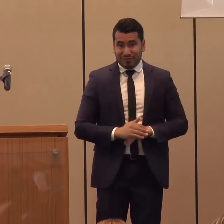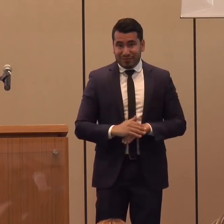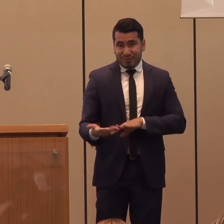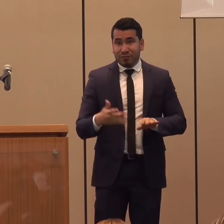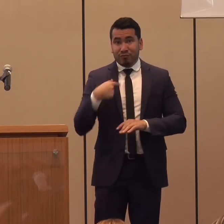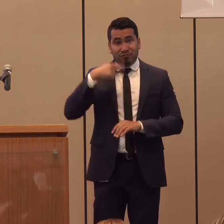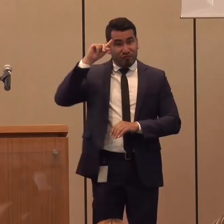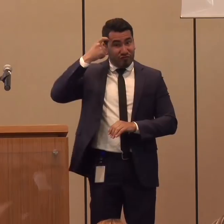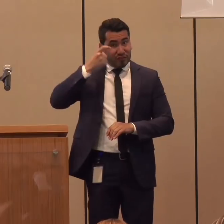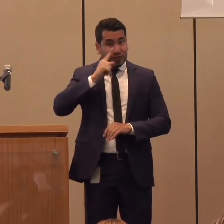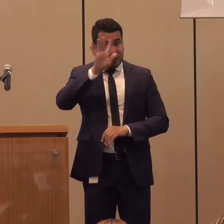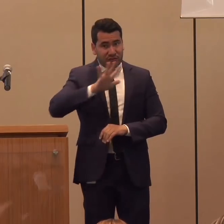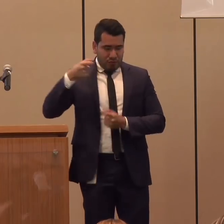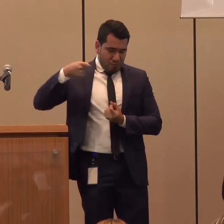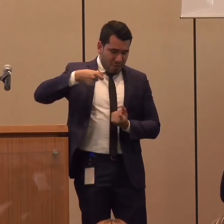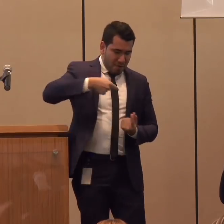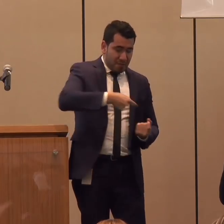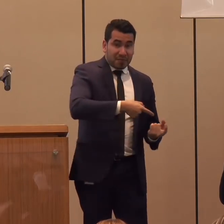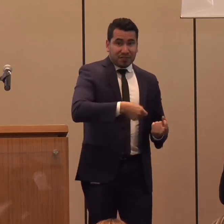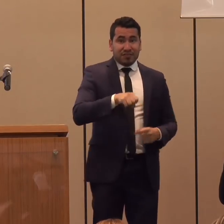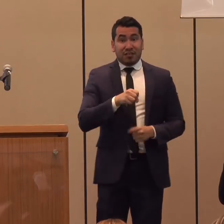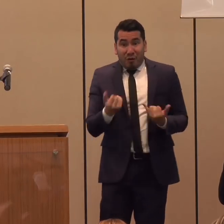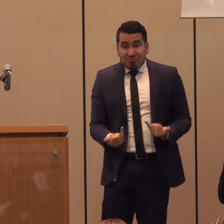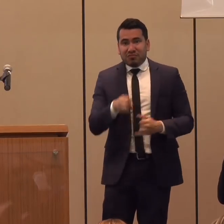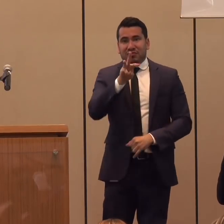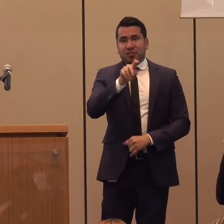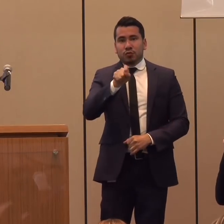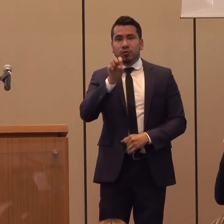gobierno nacional tenemos 3.3